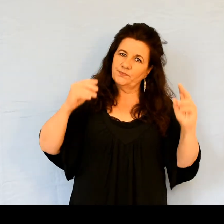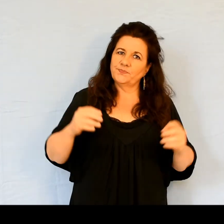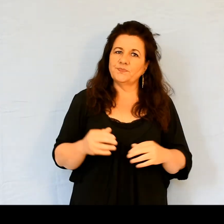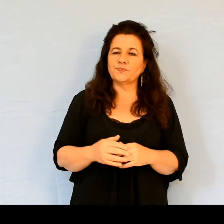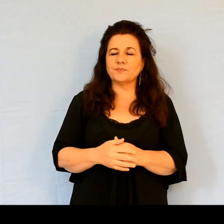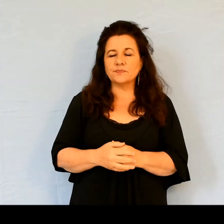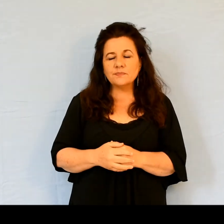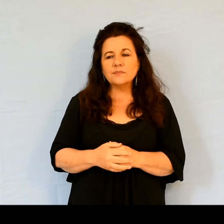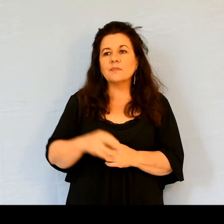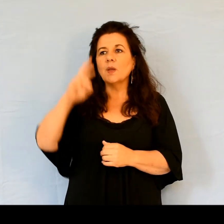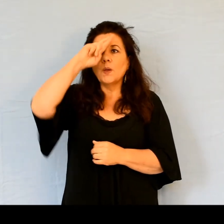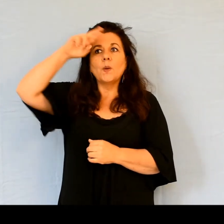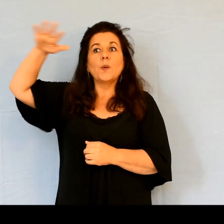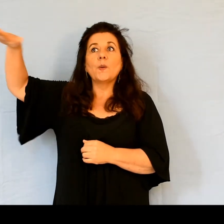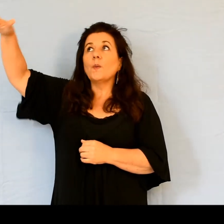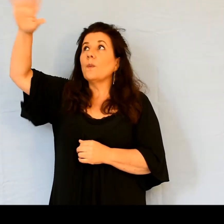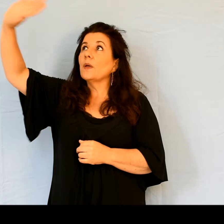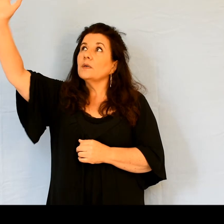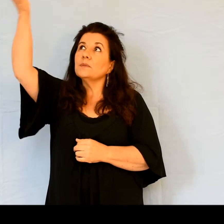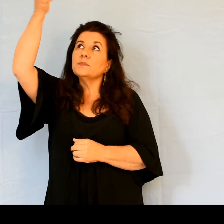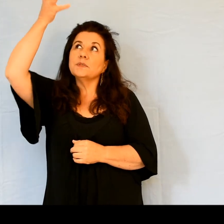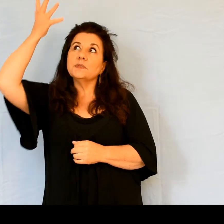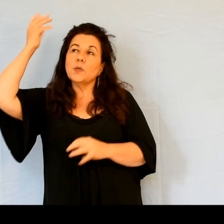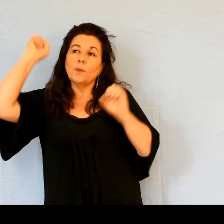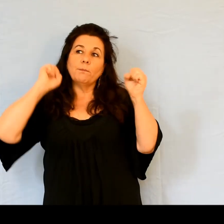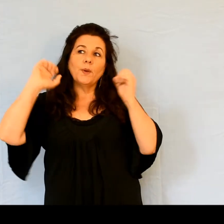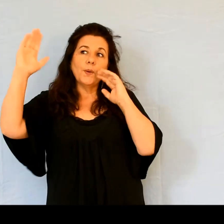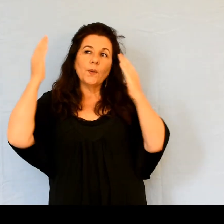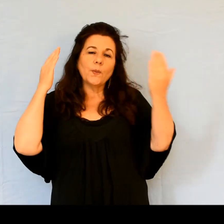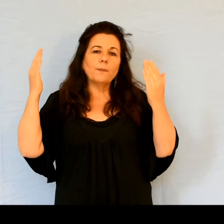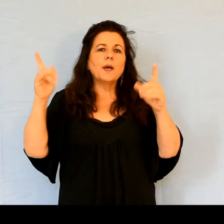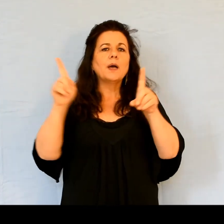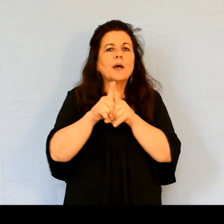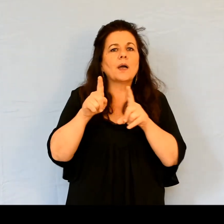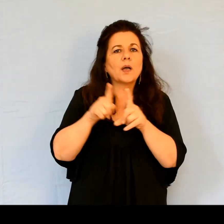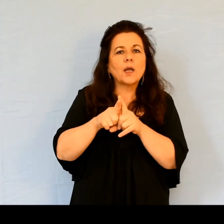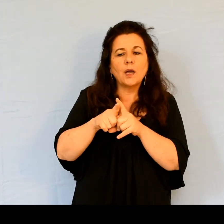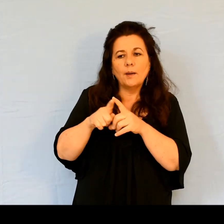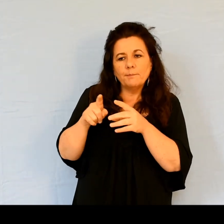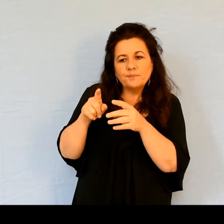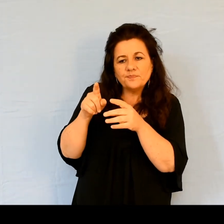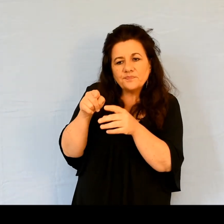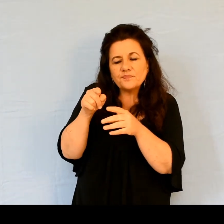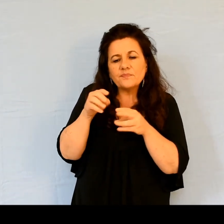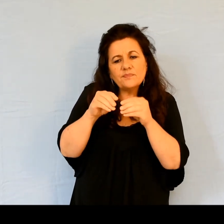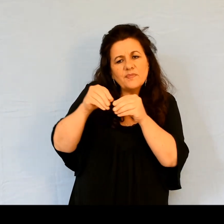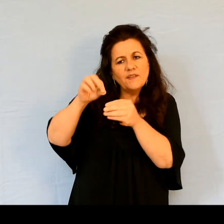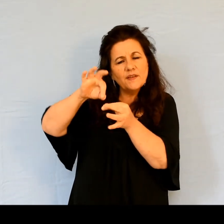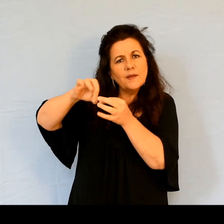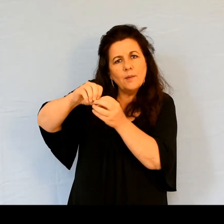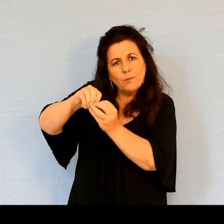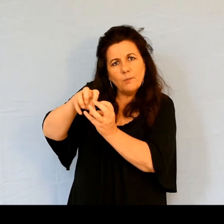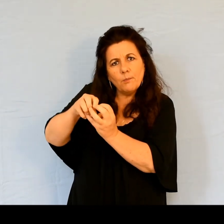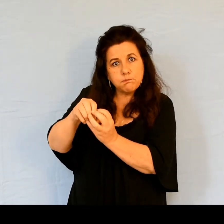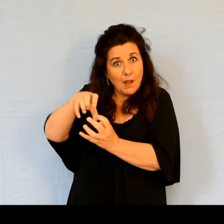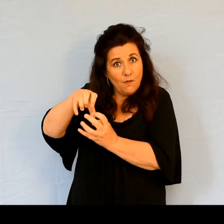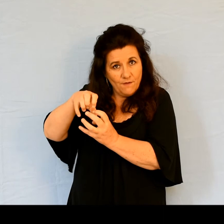Le royaume des cieux est comparable au levain qu'une femme a pris et qu'elle a enfoui dans